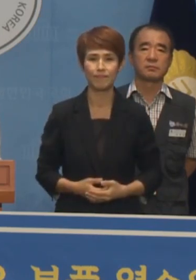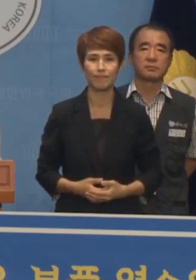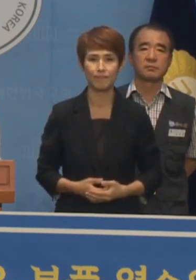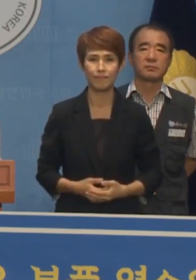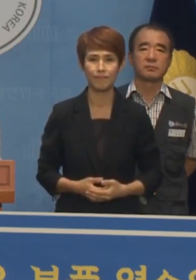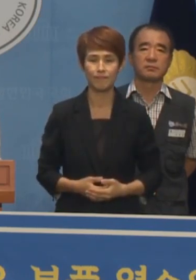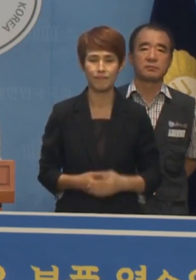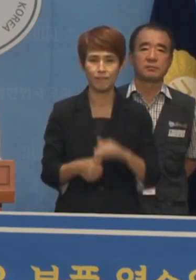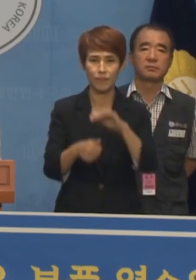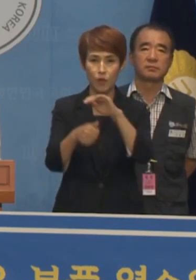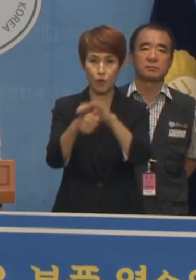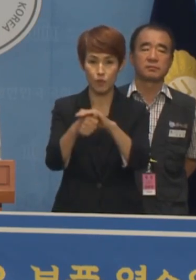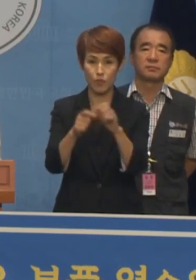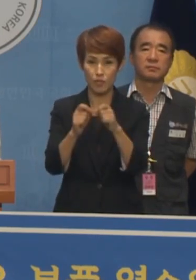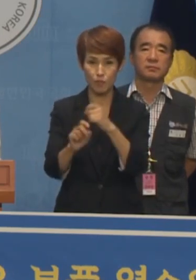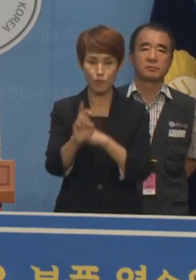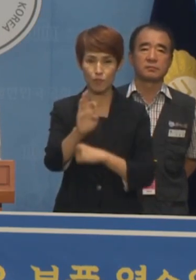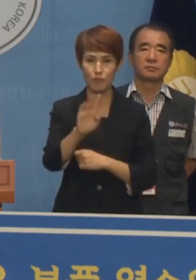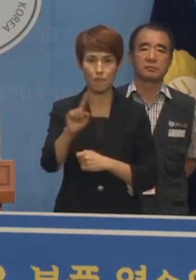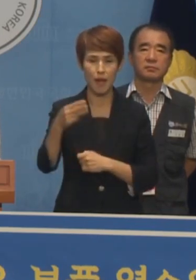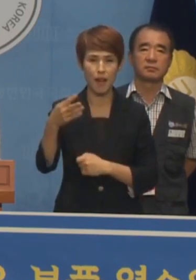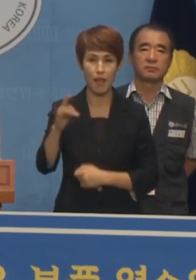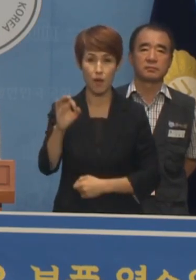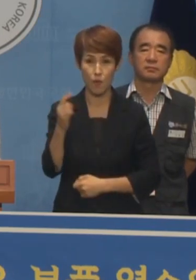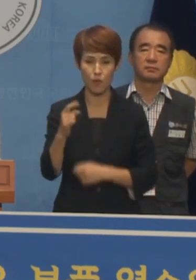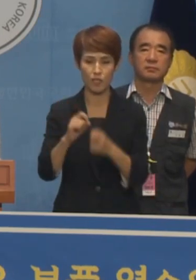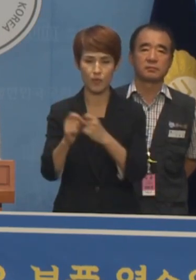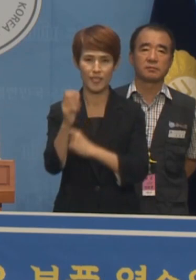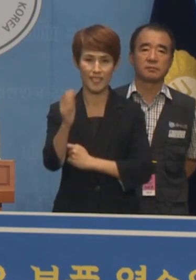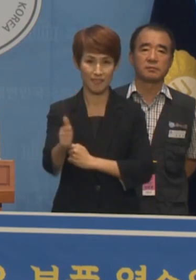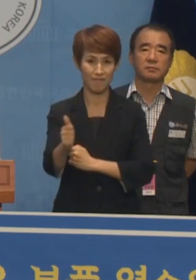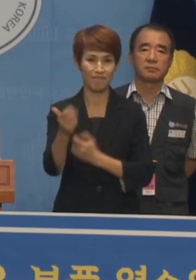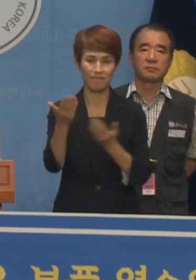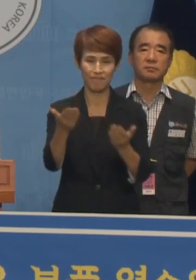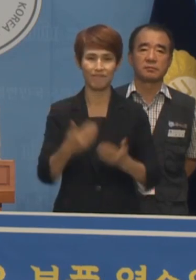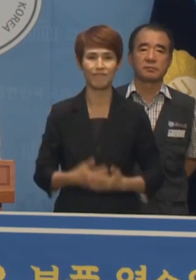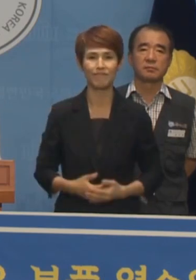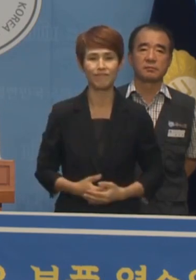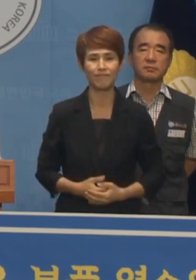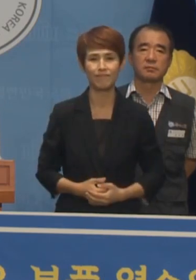신시연 경주지부 발레오 만도지회 지회장님 참석하셨습니다.